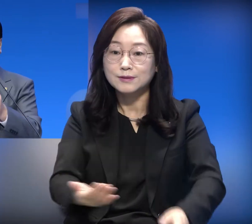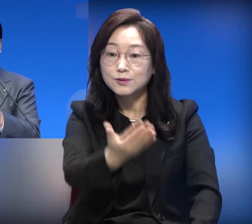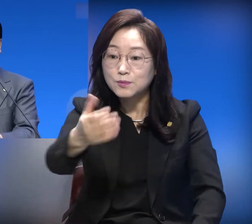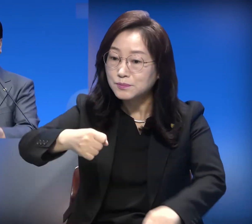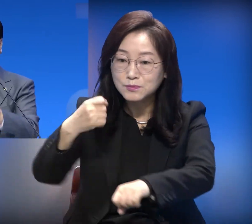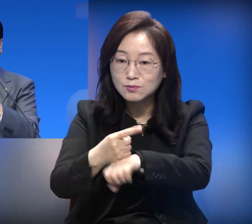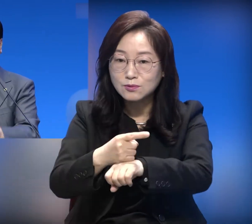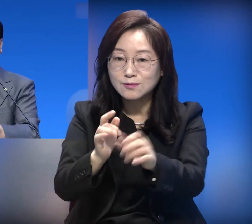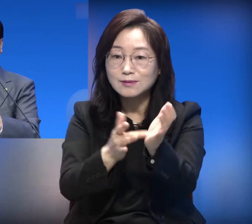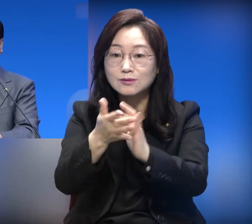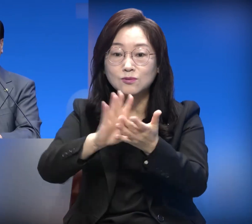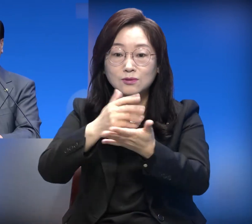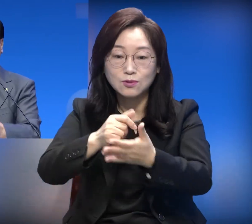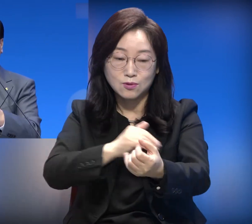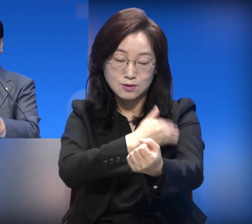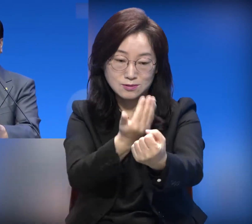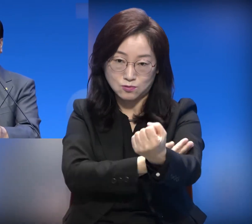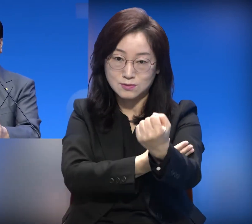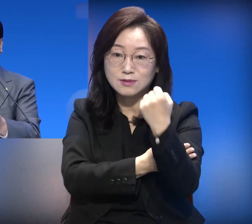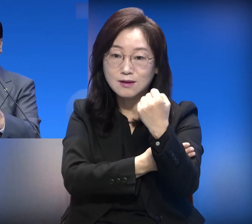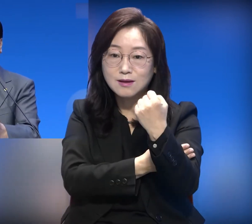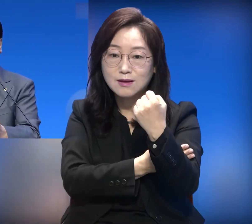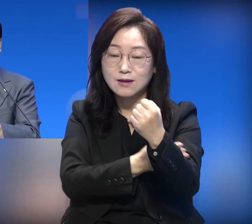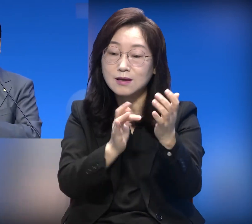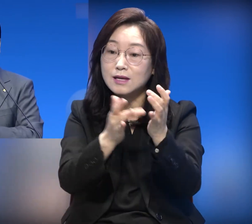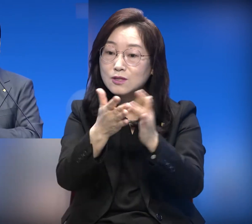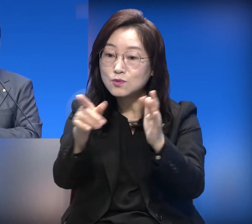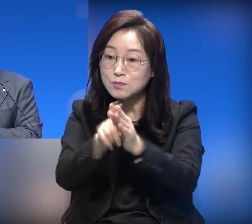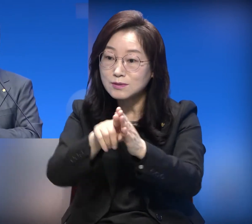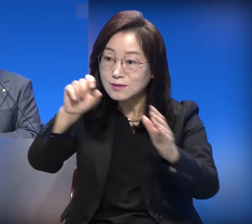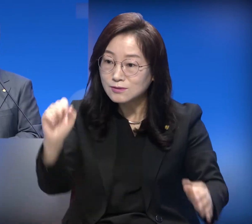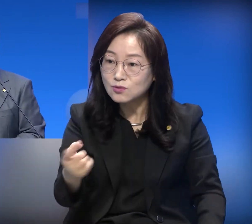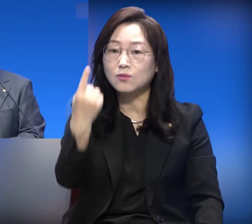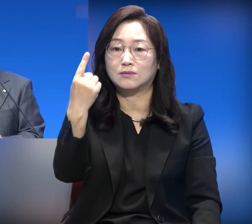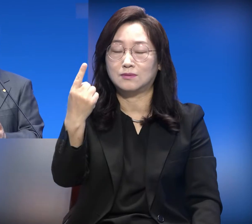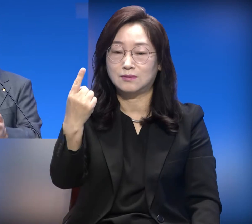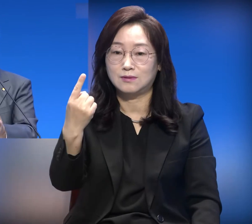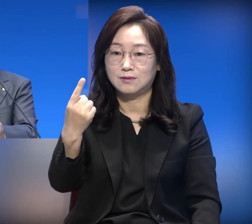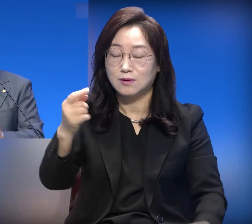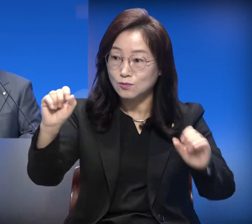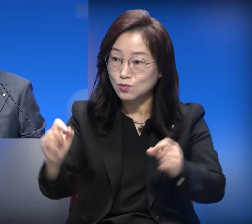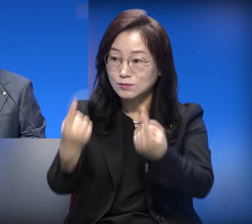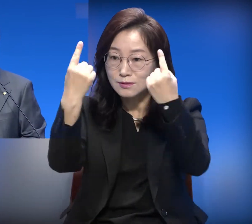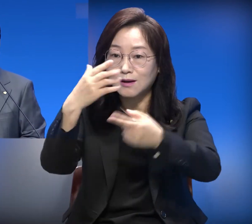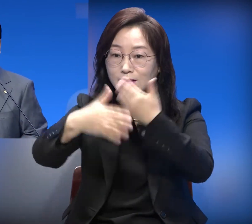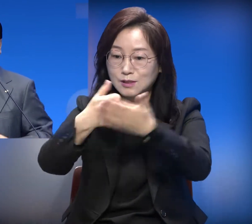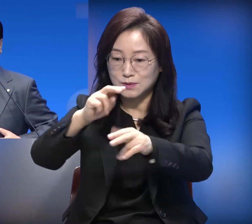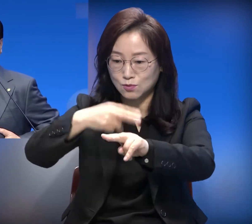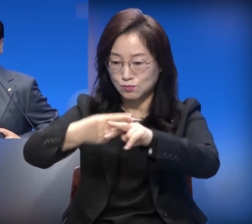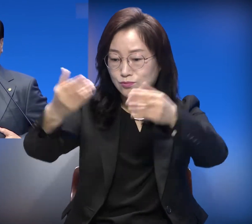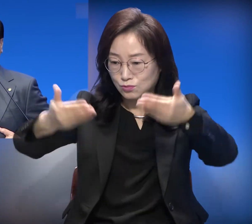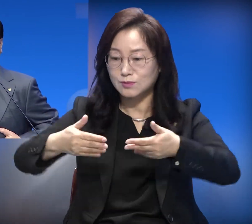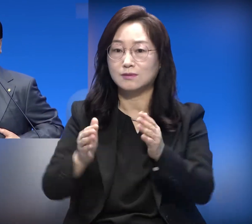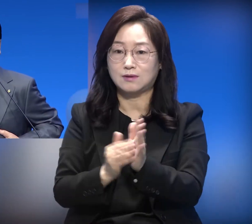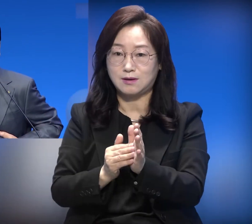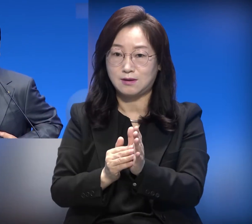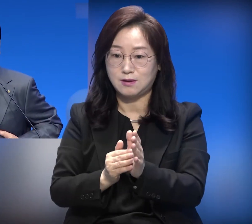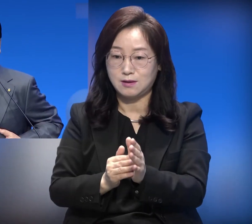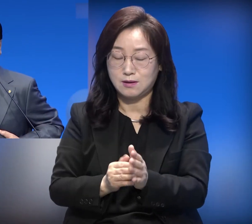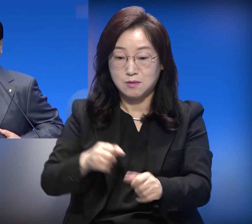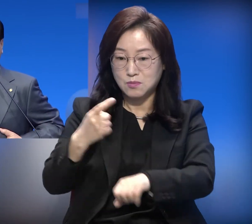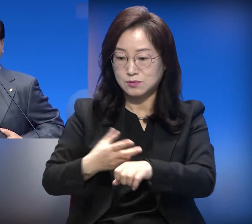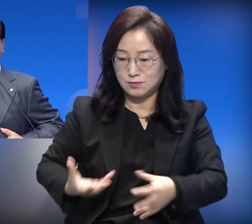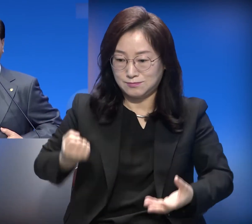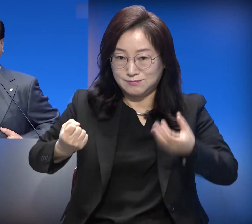이미 예수 그리스도의 이름의 권세를 예수님을 믿을 때 여러분에게 하나님의 선물로 주셨습니다. 그것을 이미 갖고 있는